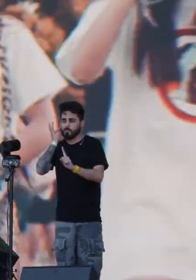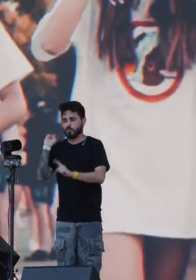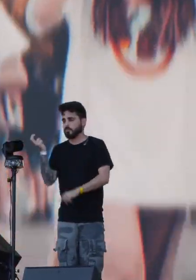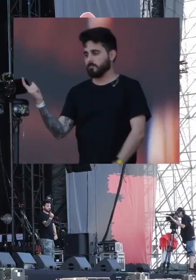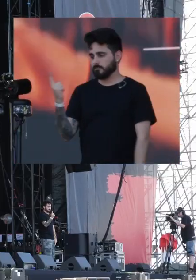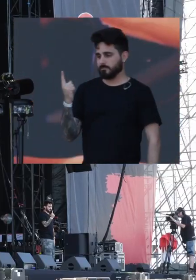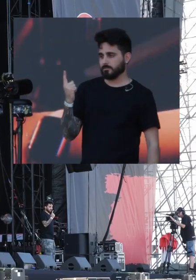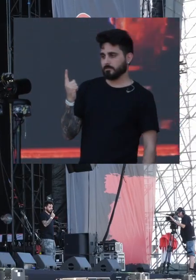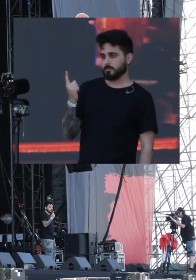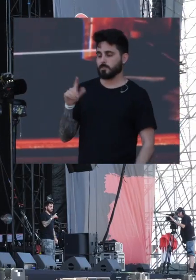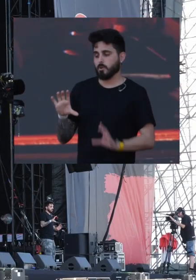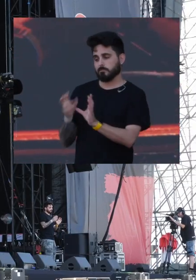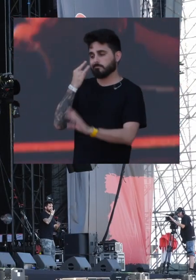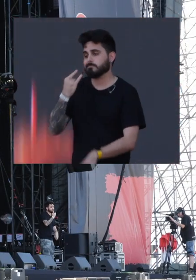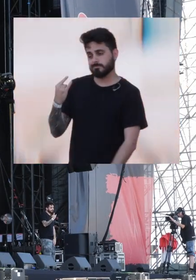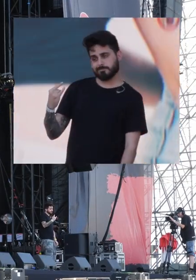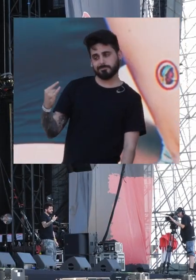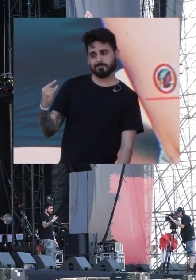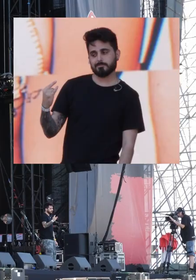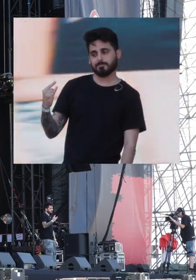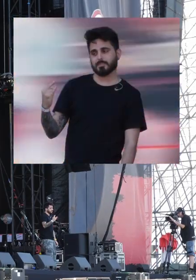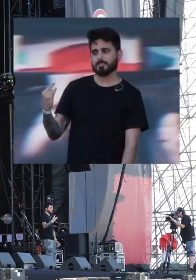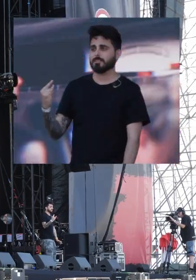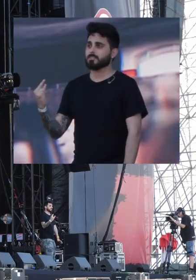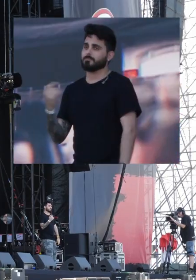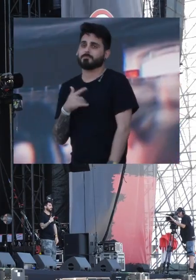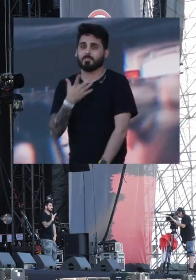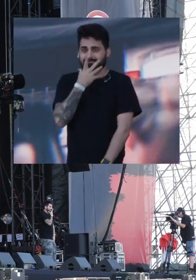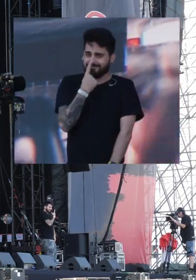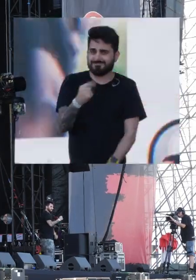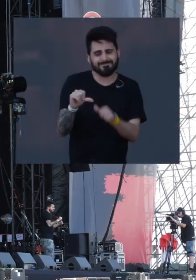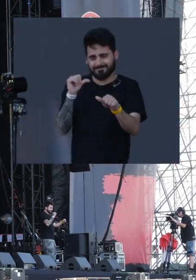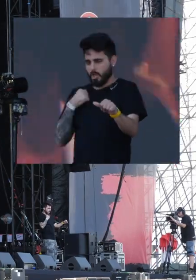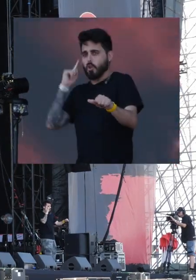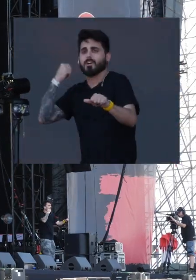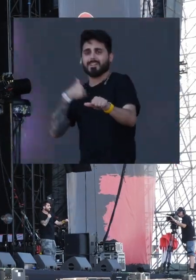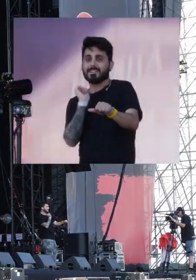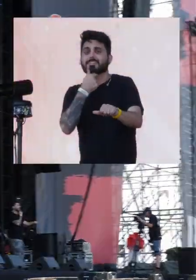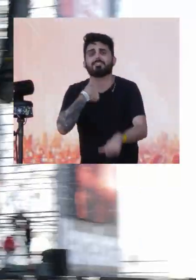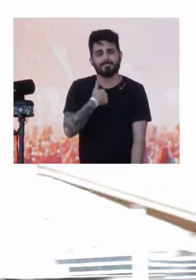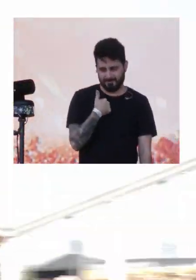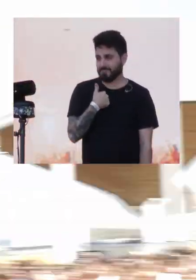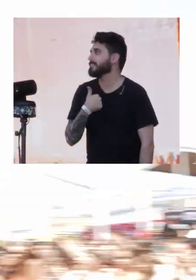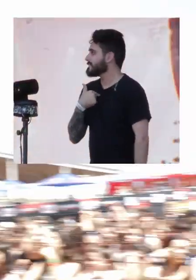gata i entra el seu ull i m'atrapa. I és que baby, sempre ha sigut jo la loca, la que